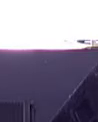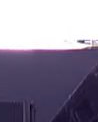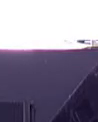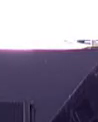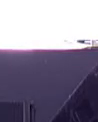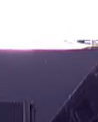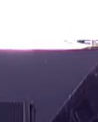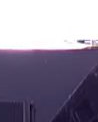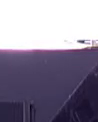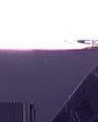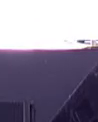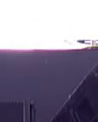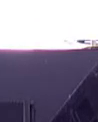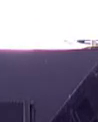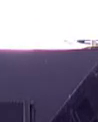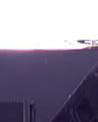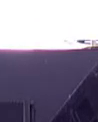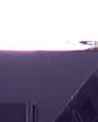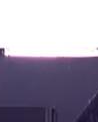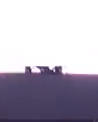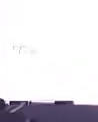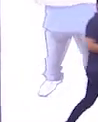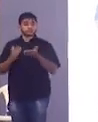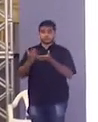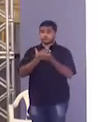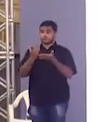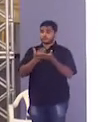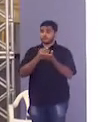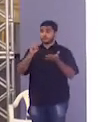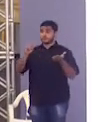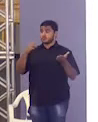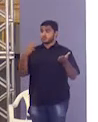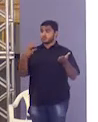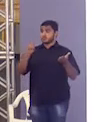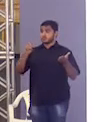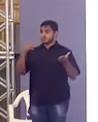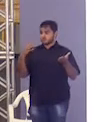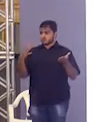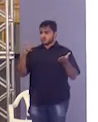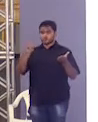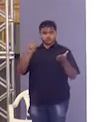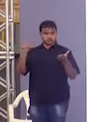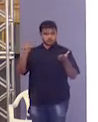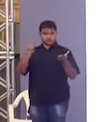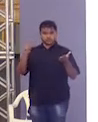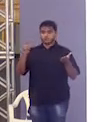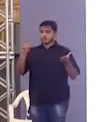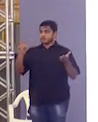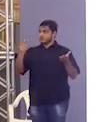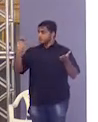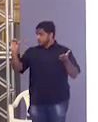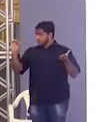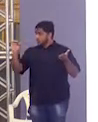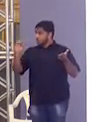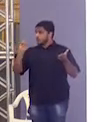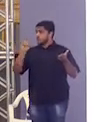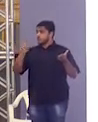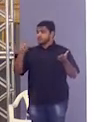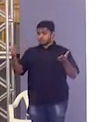54, deixa eu colocar aqui, 53, 54, 55, 56